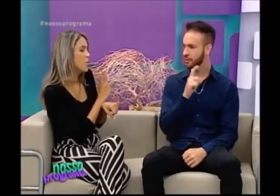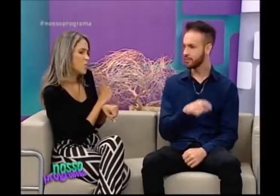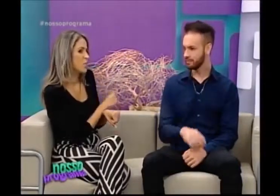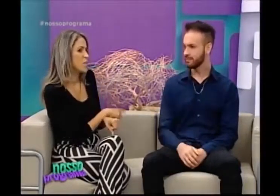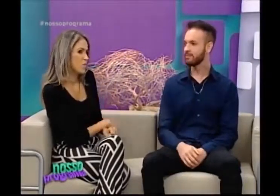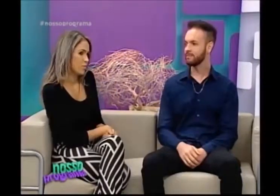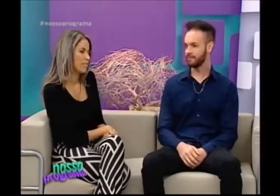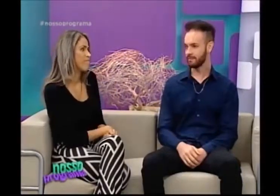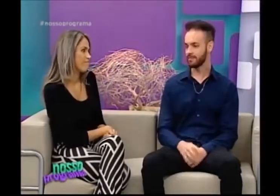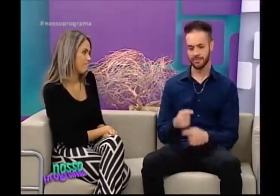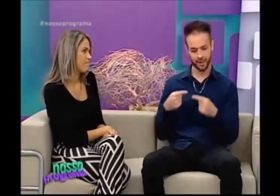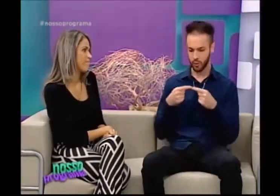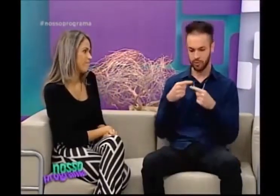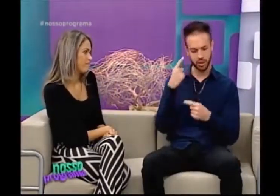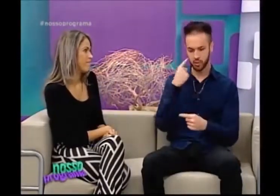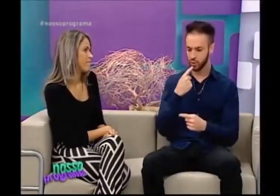Muito difícil.